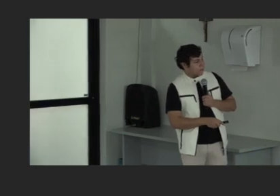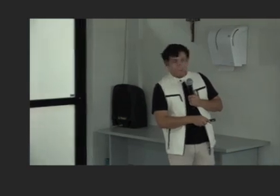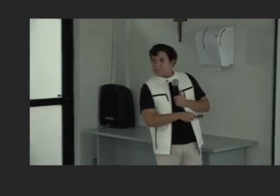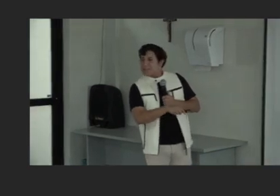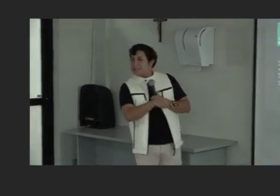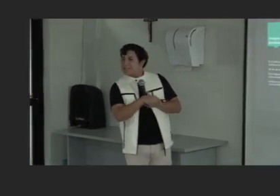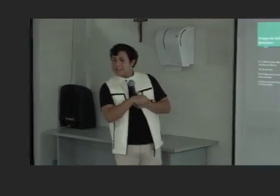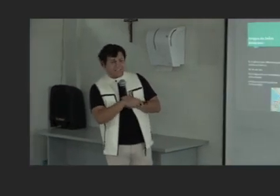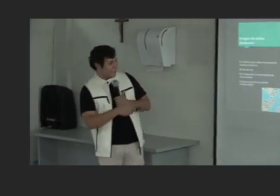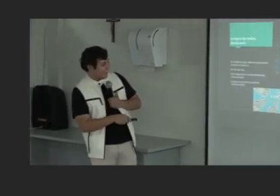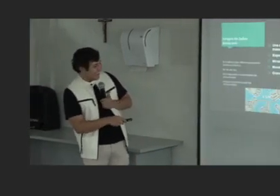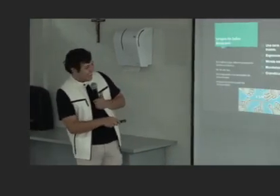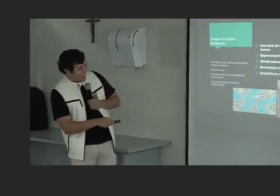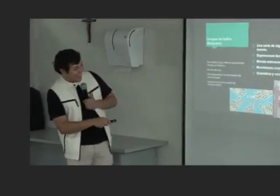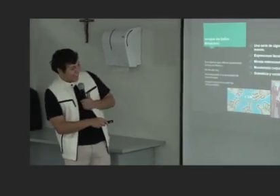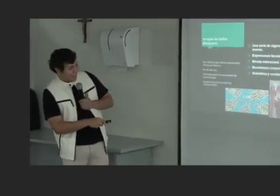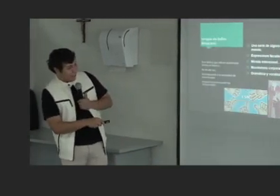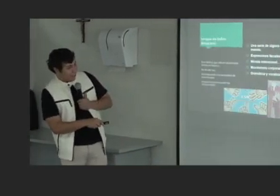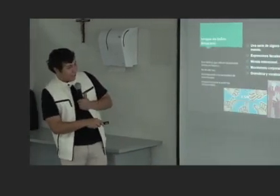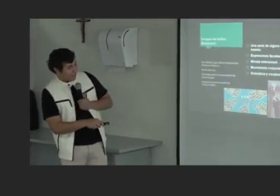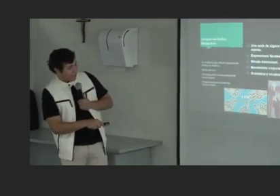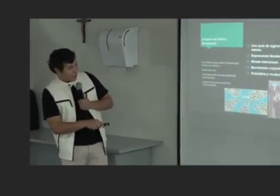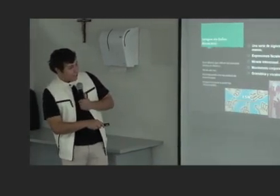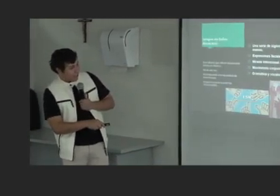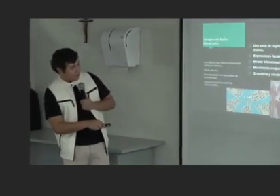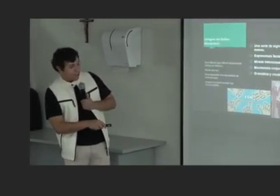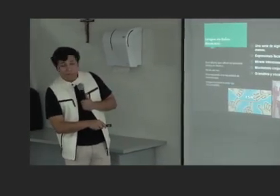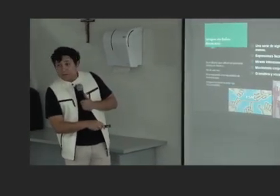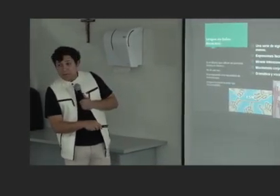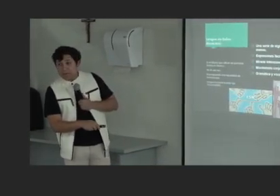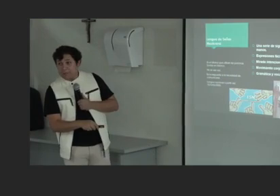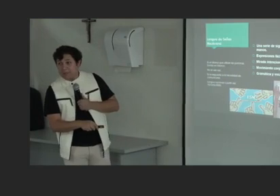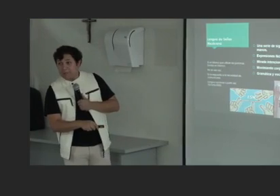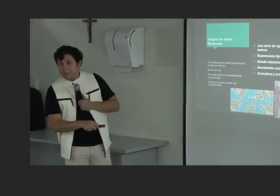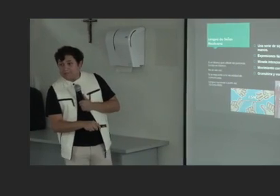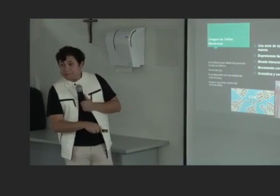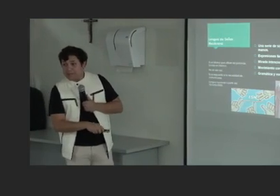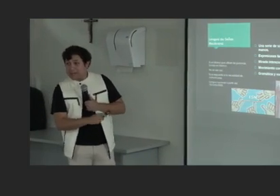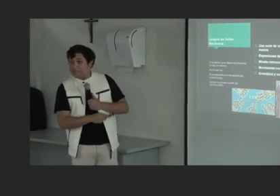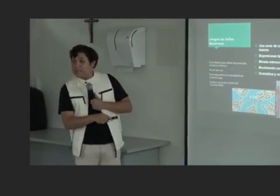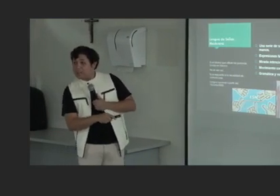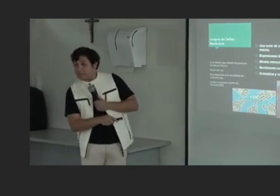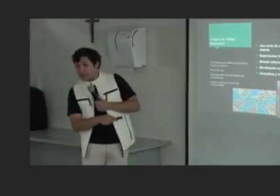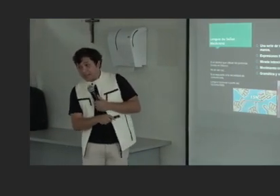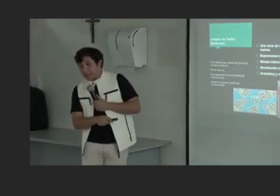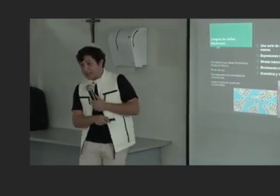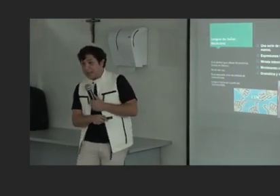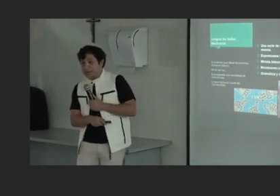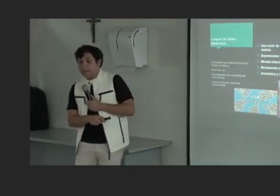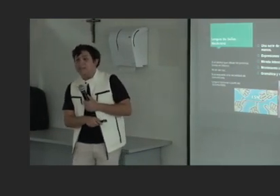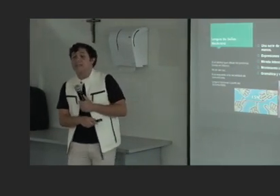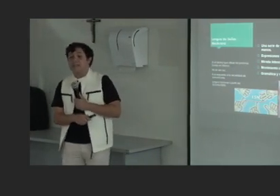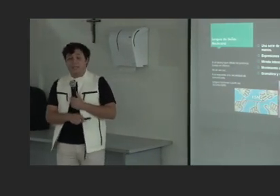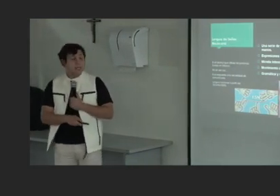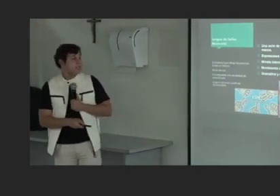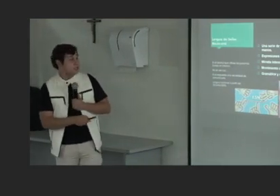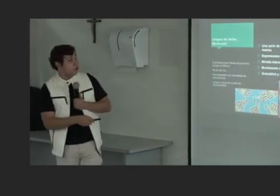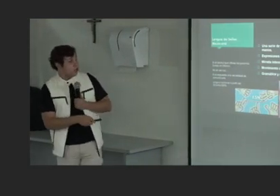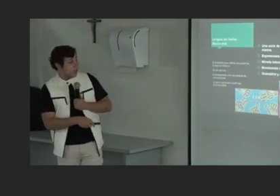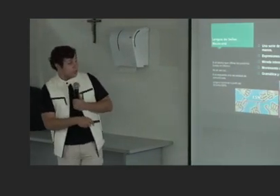sé si alcanzan a ver. Tiempo, lugar, sujeto, objeto y al final el verbo. Esta es la gramática de la lengua de señas. Si yo lo leo, dice